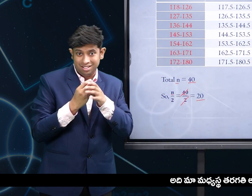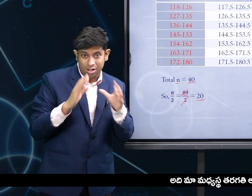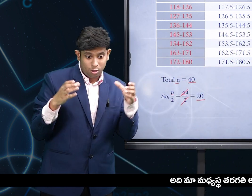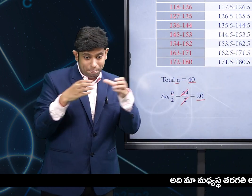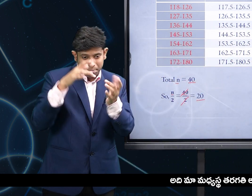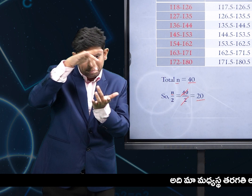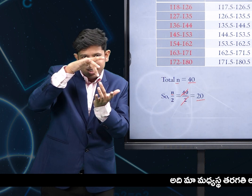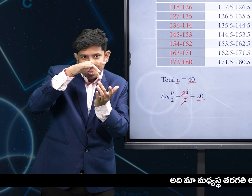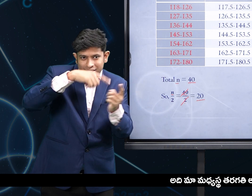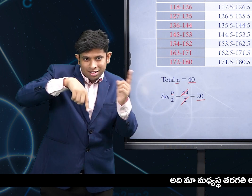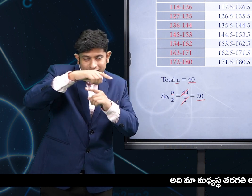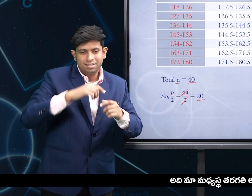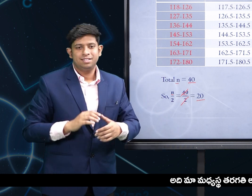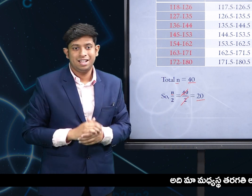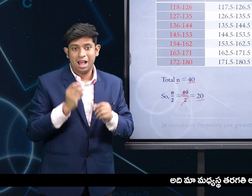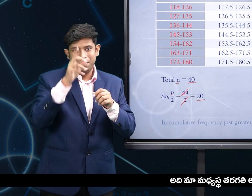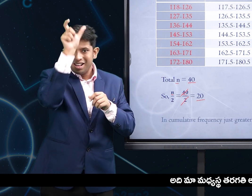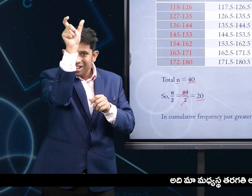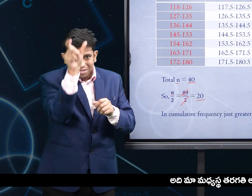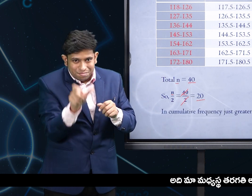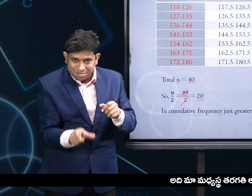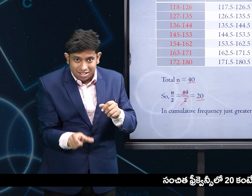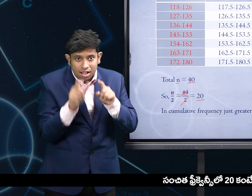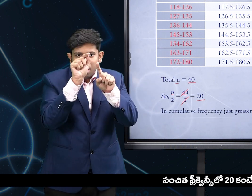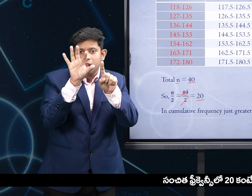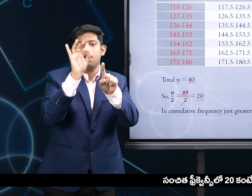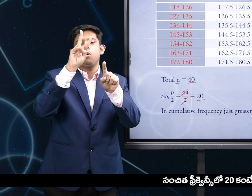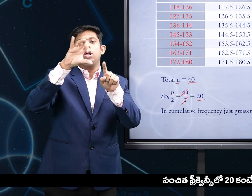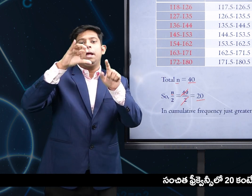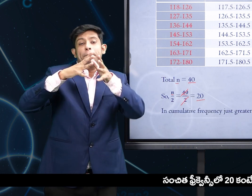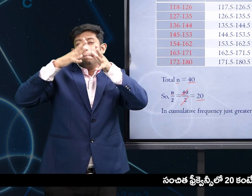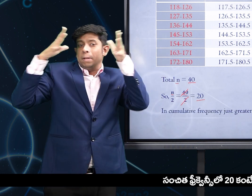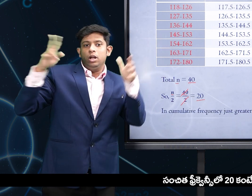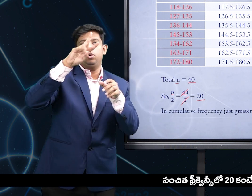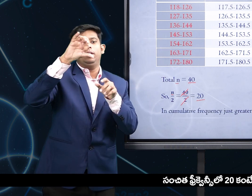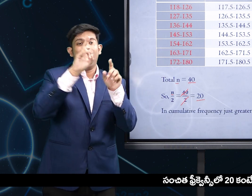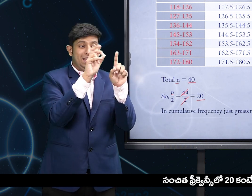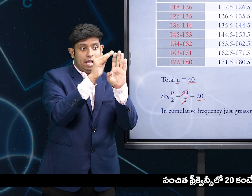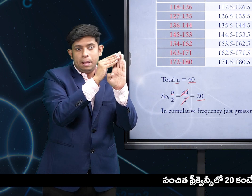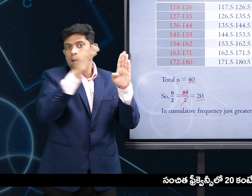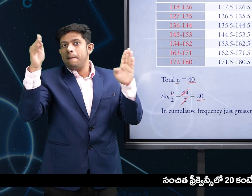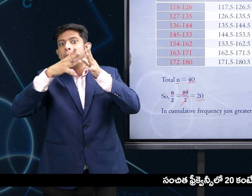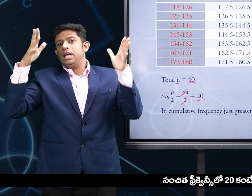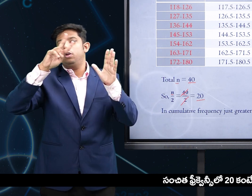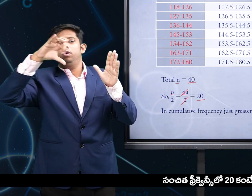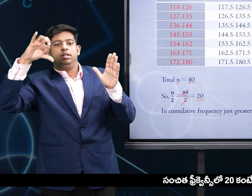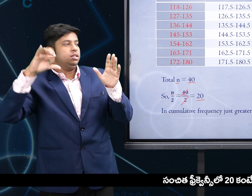అది మా మధ్యస్థ తరగతి అవుతుంది. సంచిత ఫ్రీక్వెన్సీలో 20 కంటే ఎక్కువ 29.